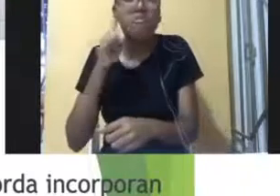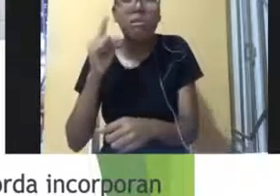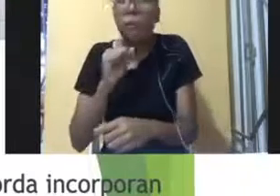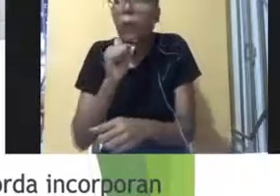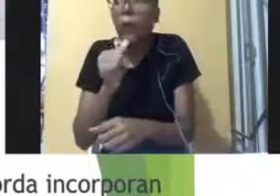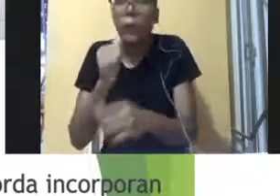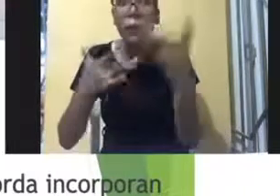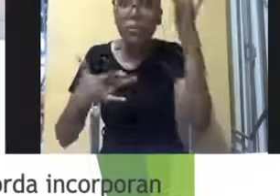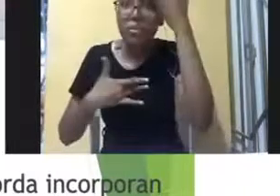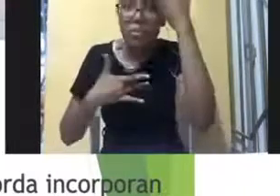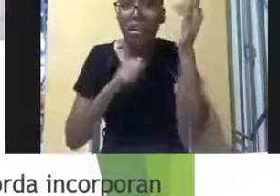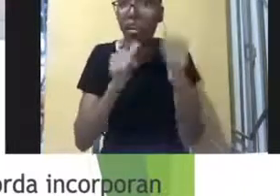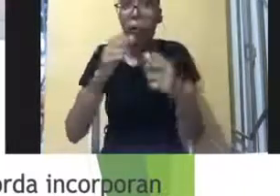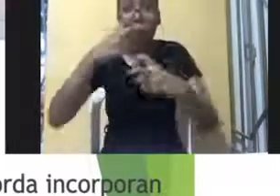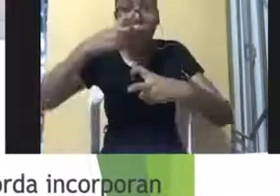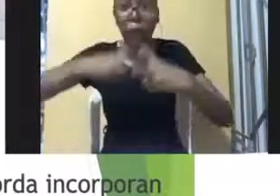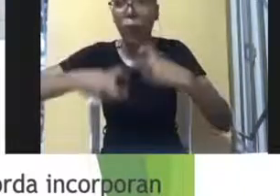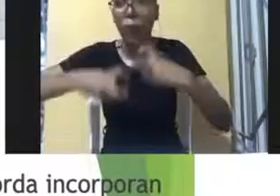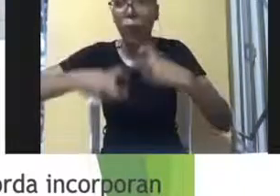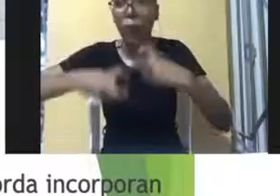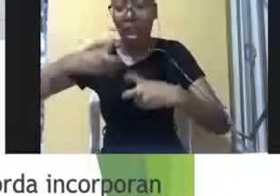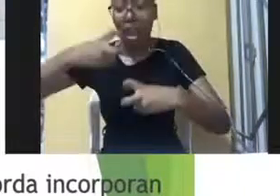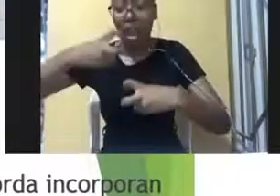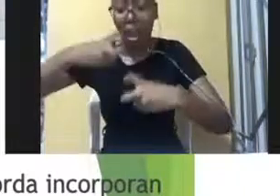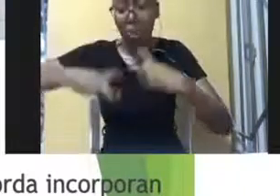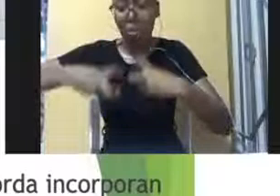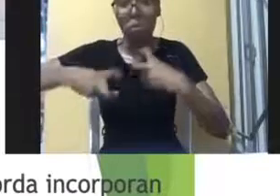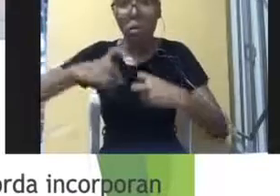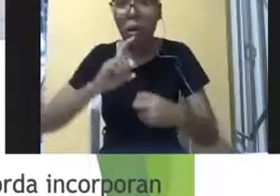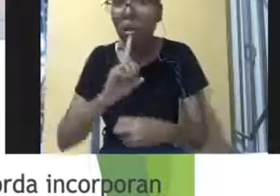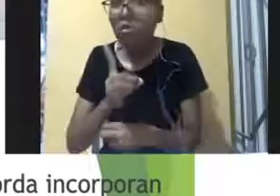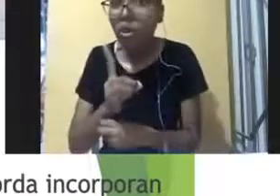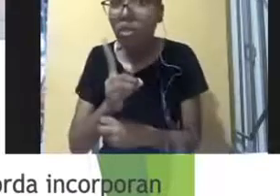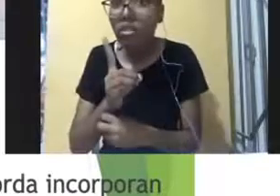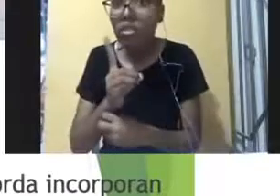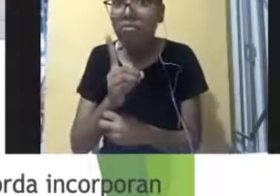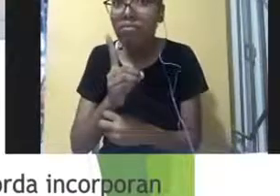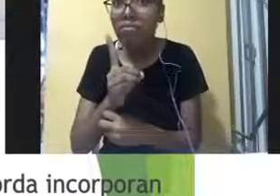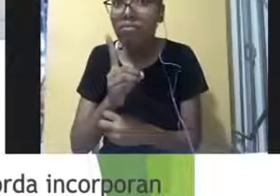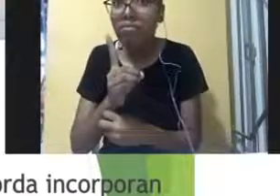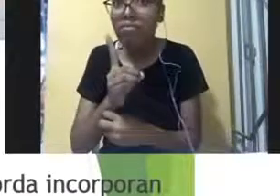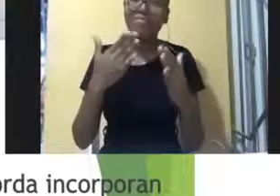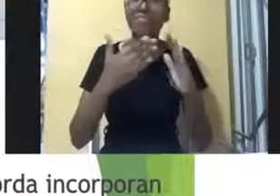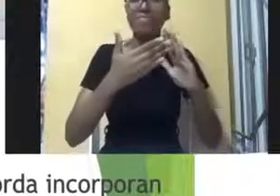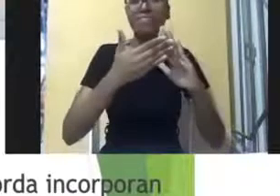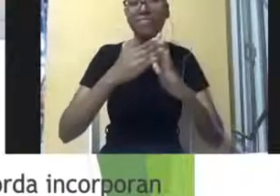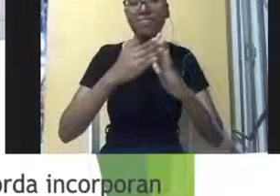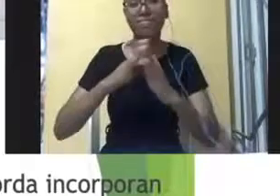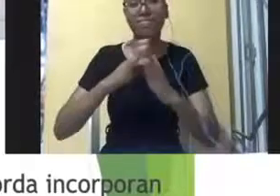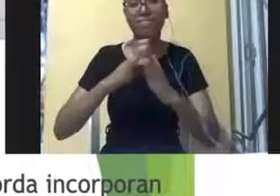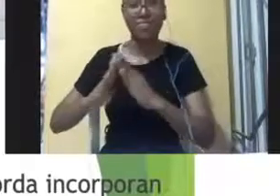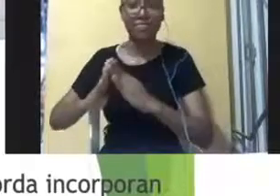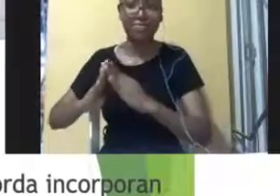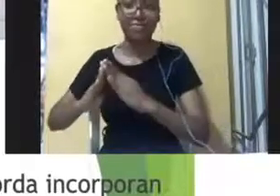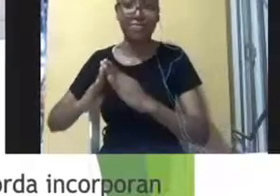la sociedad. El problema somos nosotros los profesionales. El problema es el Estado.